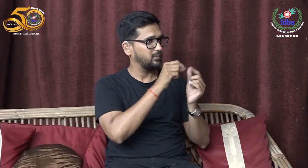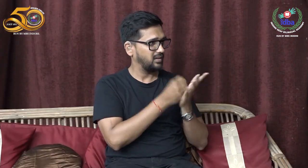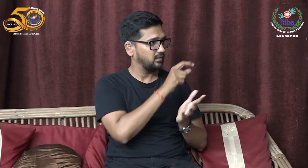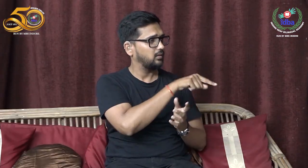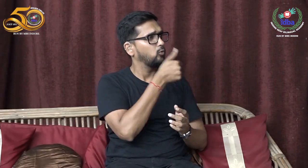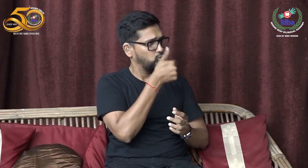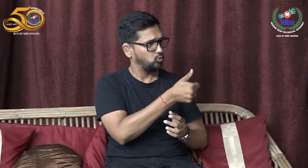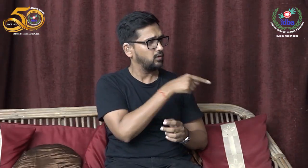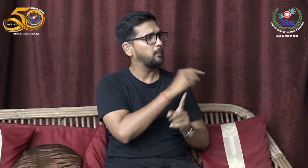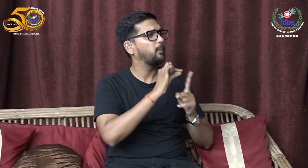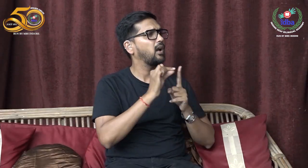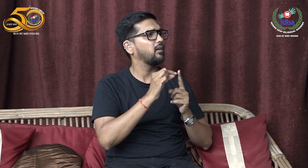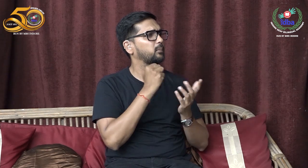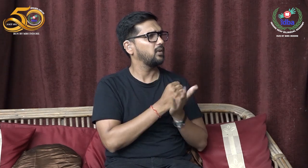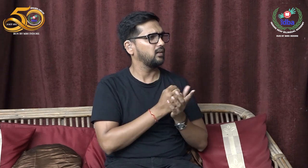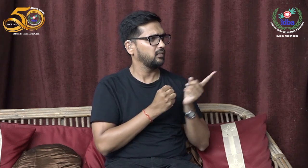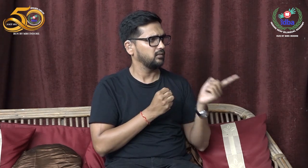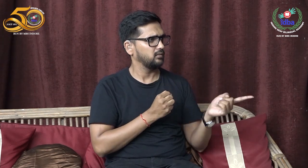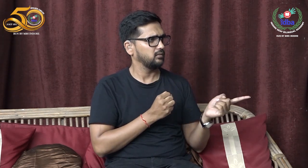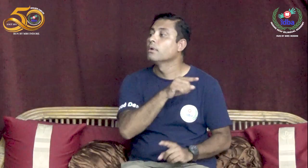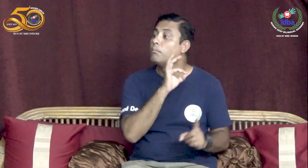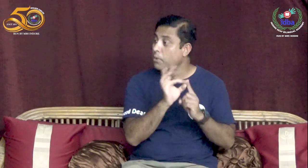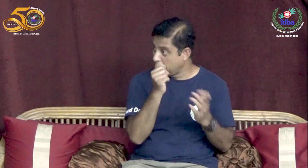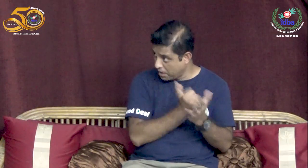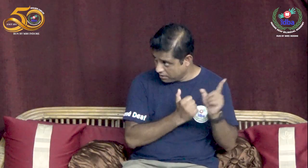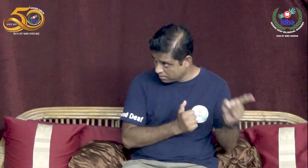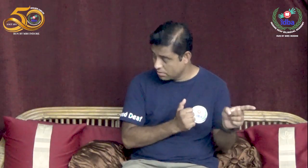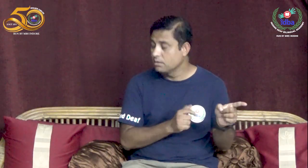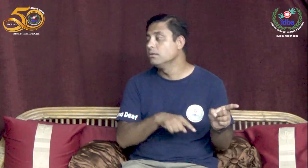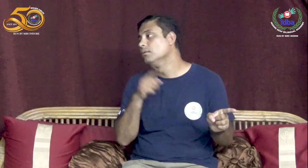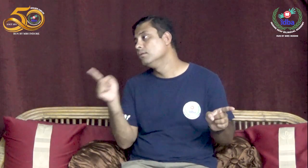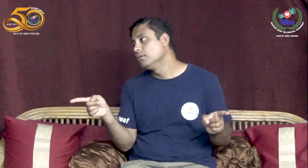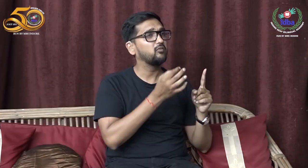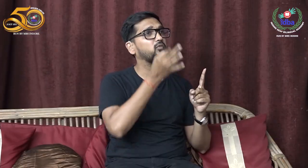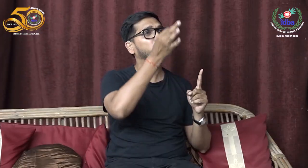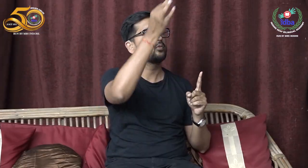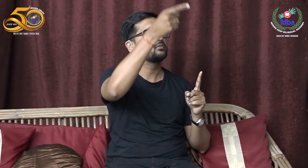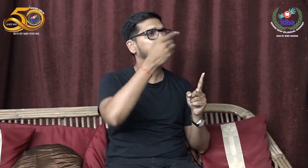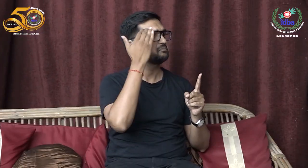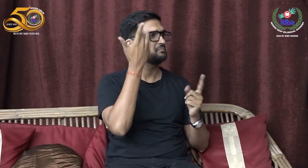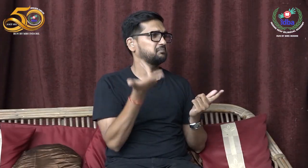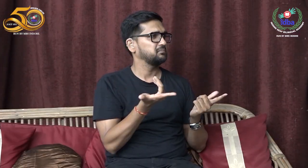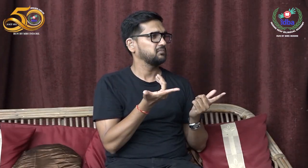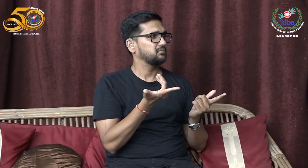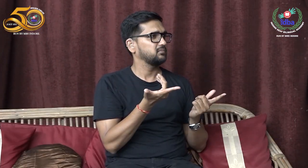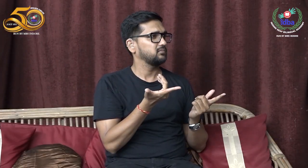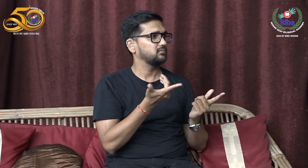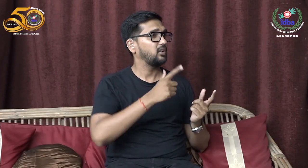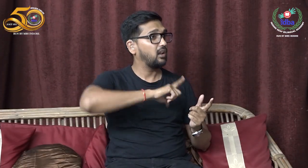दिया? एक्सिस बैंक अच्छा है, बट वो प्राइवेट बैंक है। अच्छा, प्राइवेट बैंक है, जी हाँ। प्लस वहाँ पर जो है इतनी अपॉर्चुनिटीज़